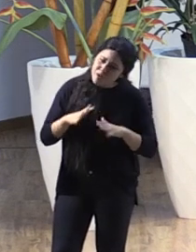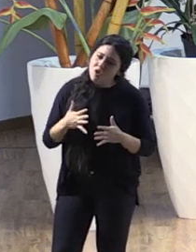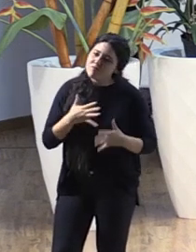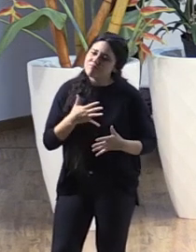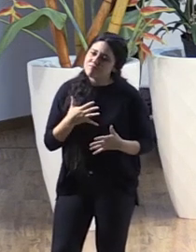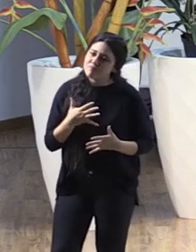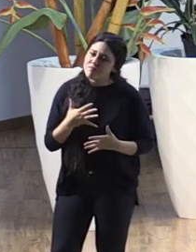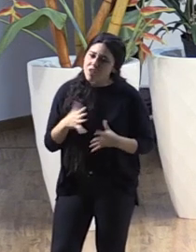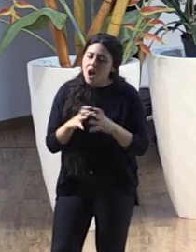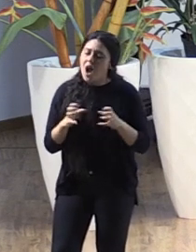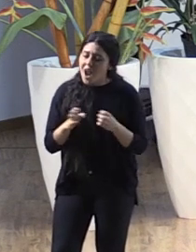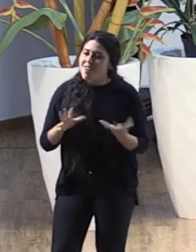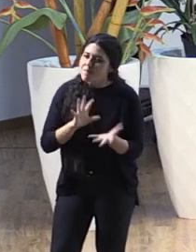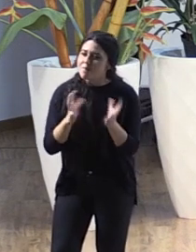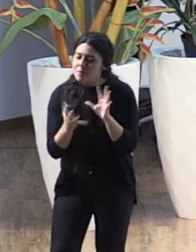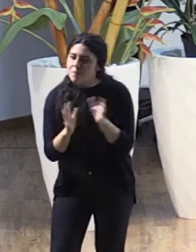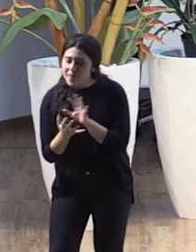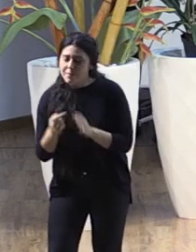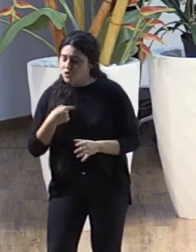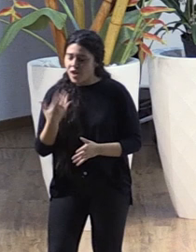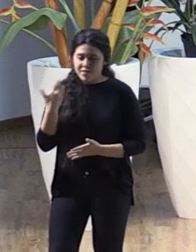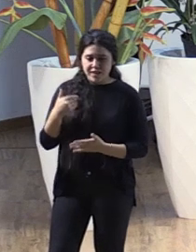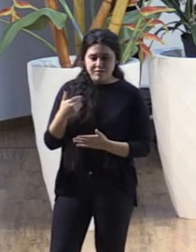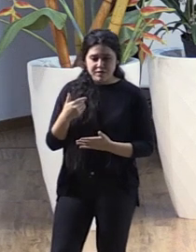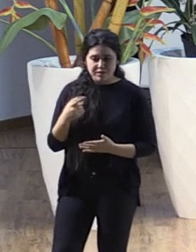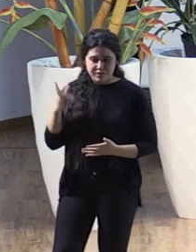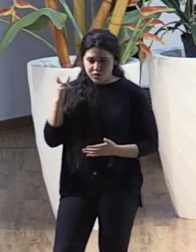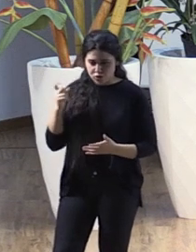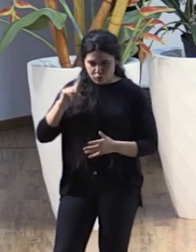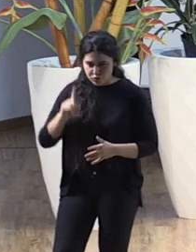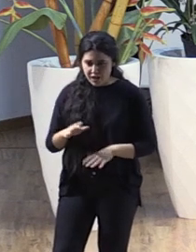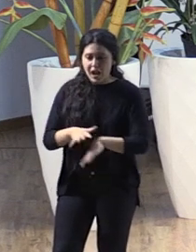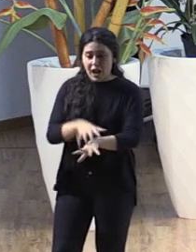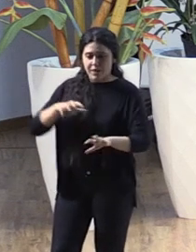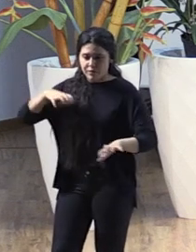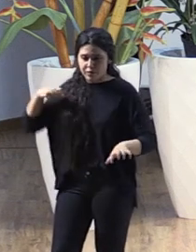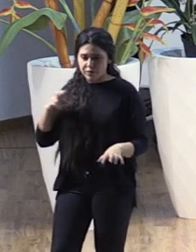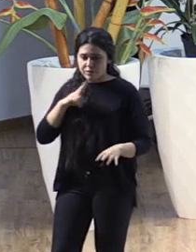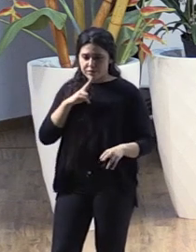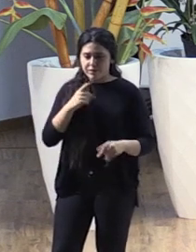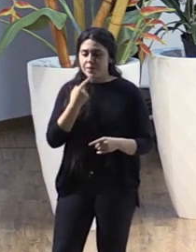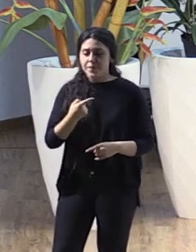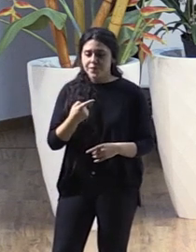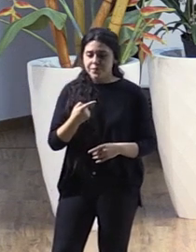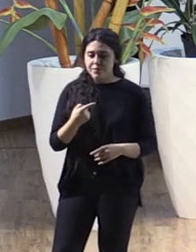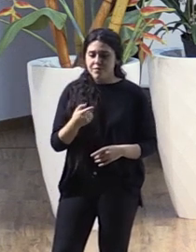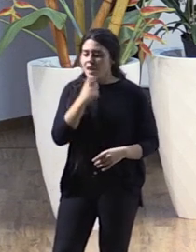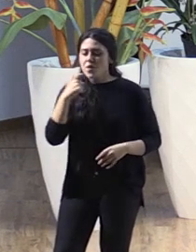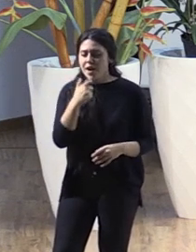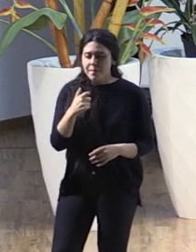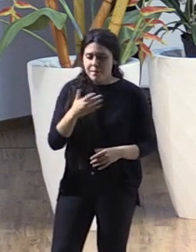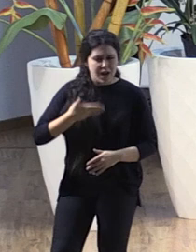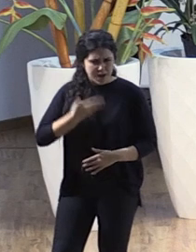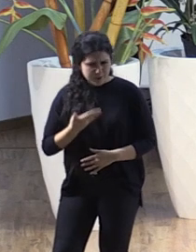poder transformarlo. Comentabas desde el público, yo creo que hay un concepto importante que lo atraviesa todo, que es una palabra para mí clave, que